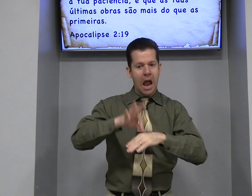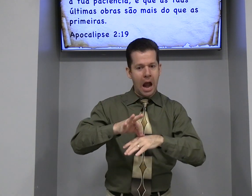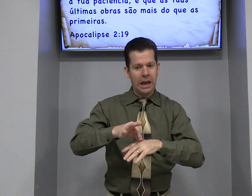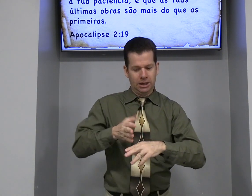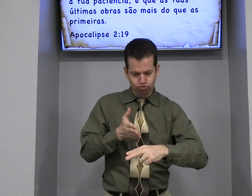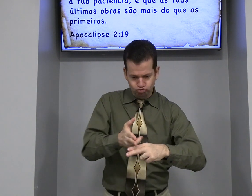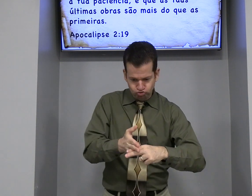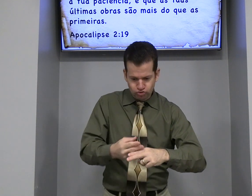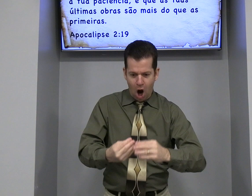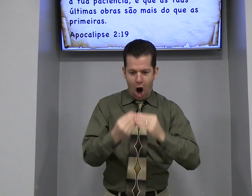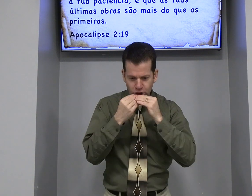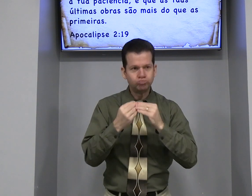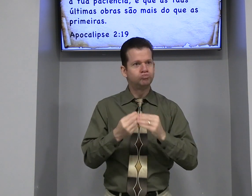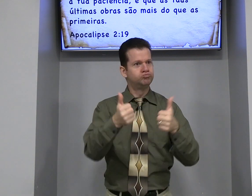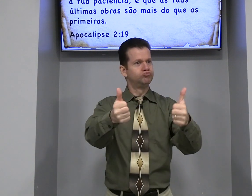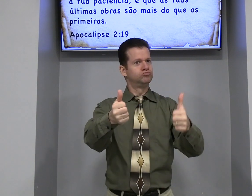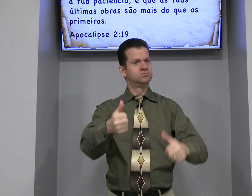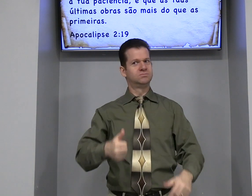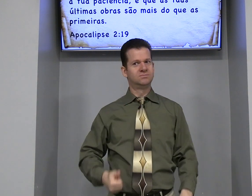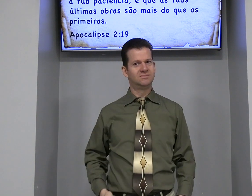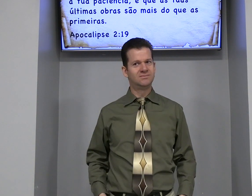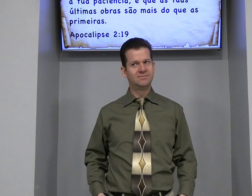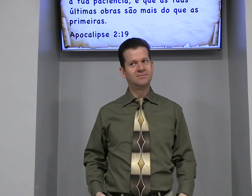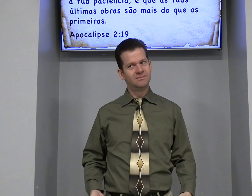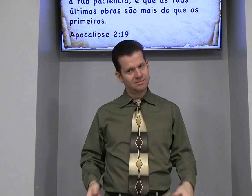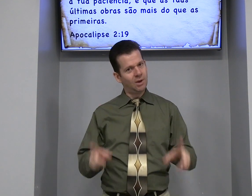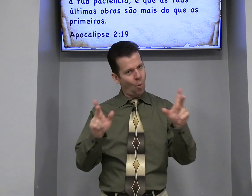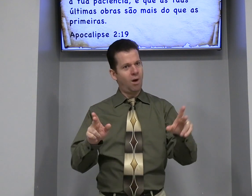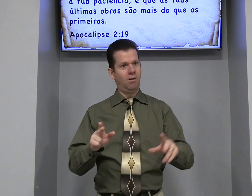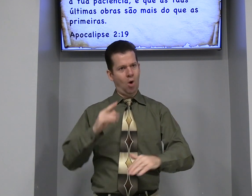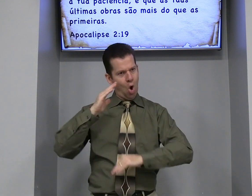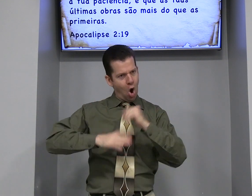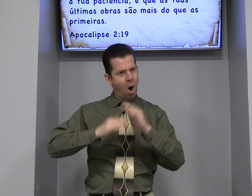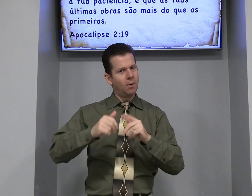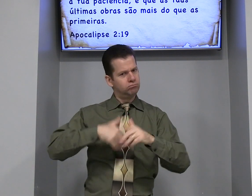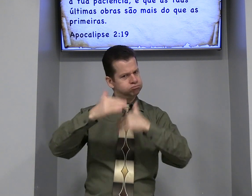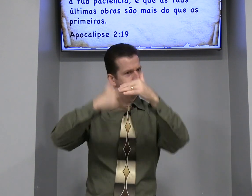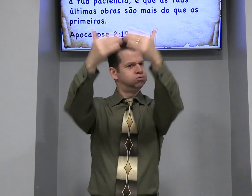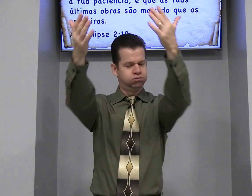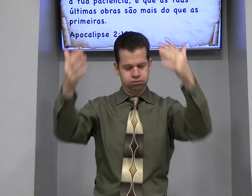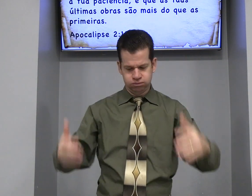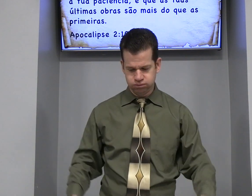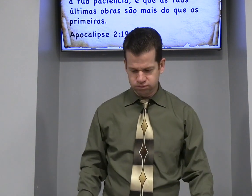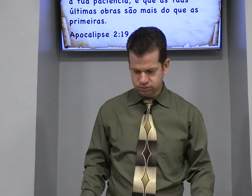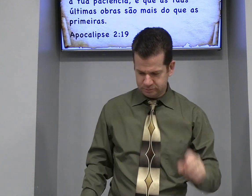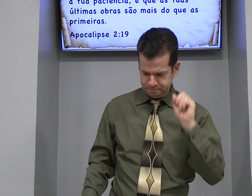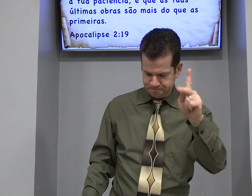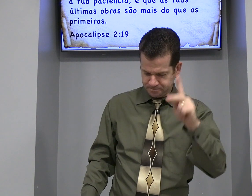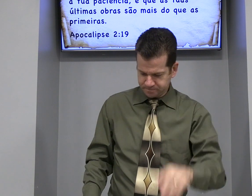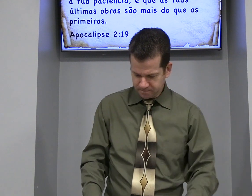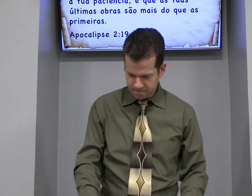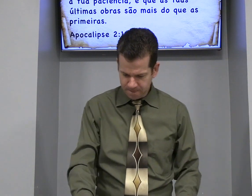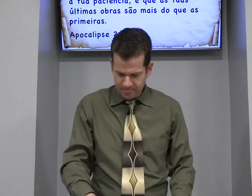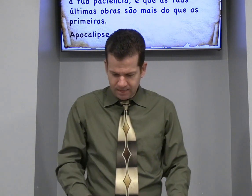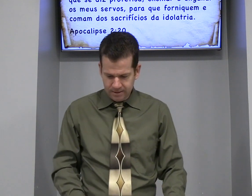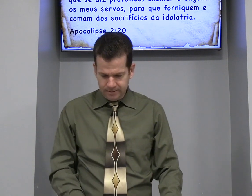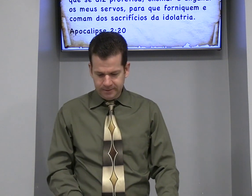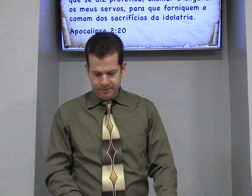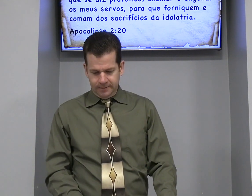Falta maturidade, falta comer, crescer. A carne precisa amadurecer.